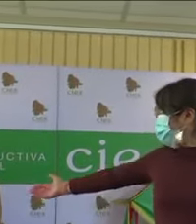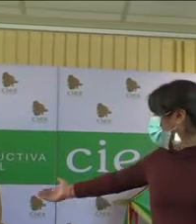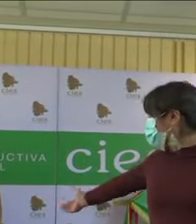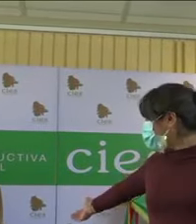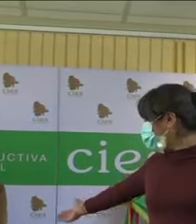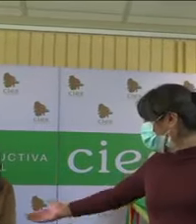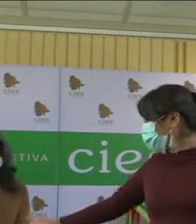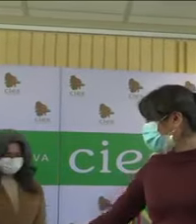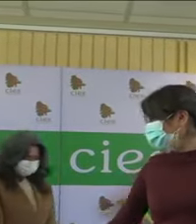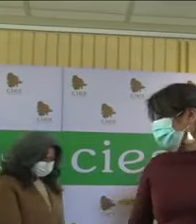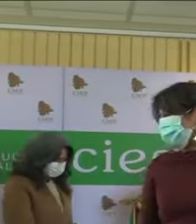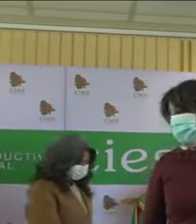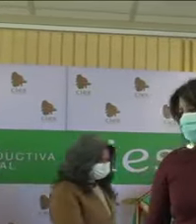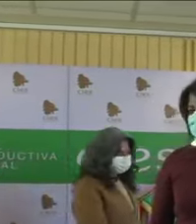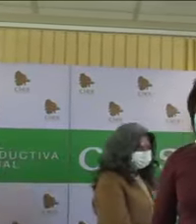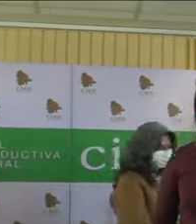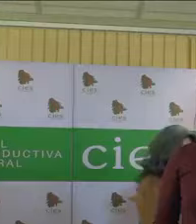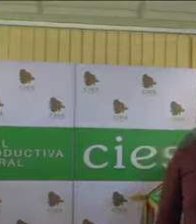Doctor, doctora, por favor.